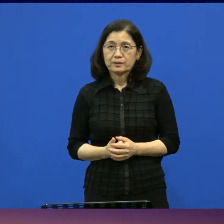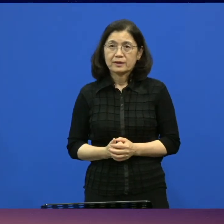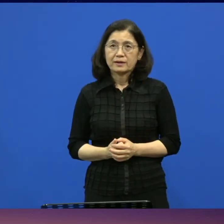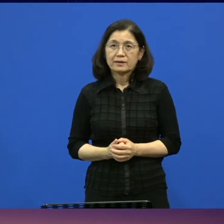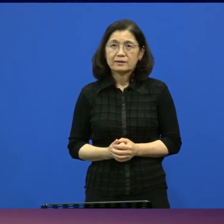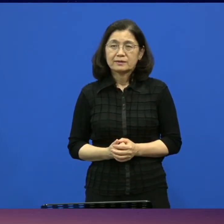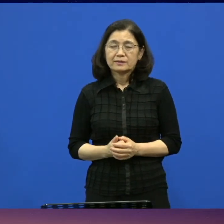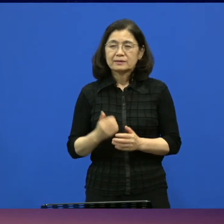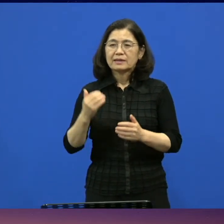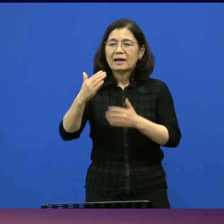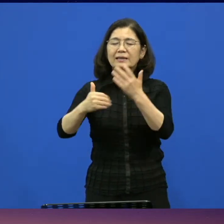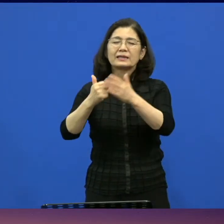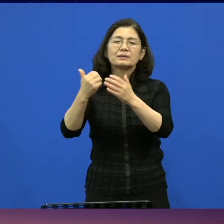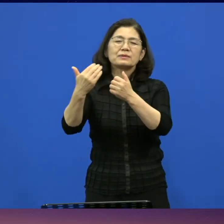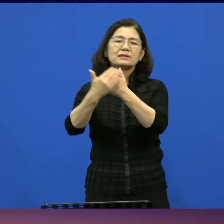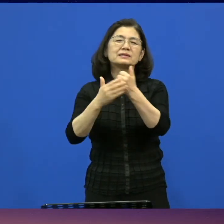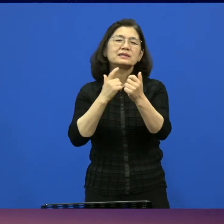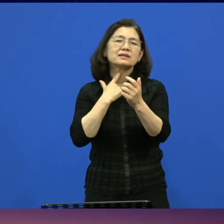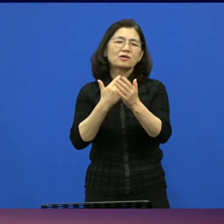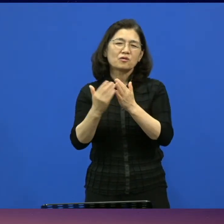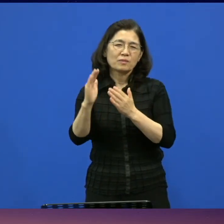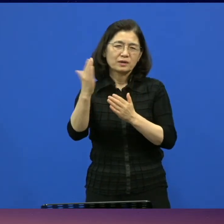은혜가 일어나는 거죠.